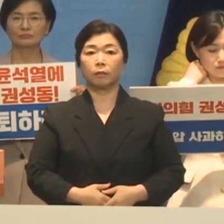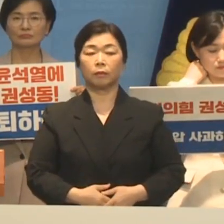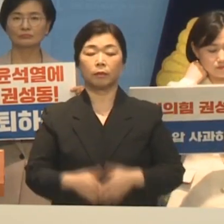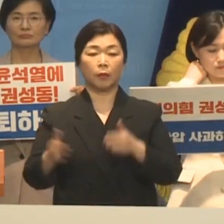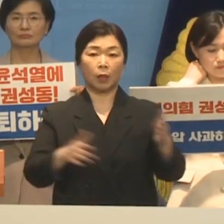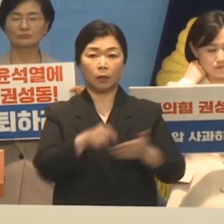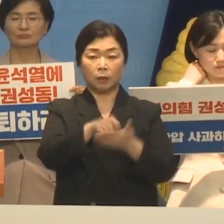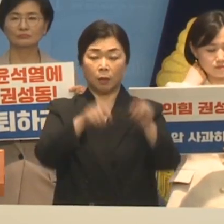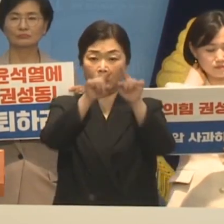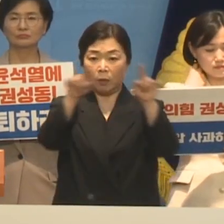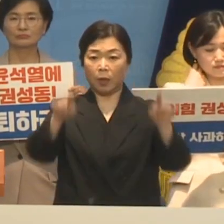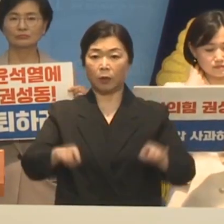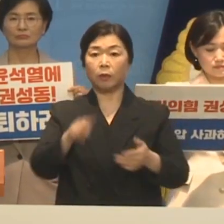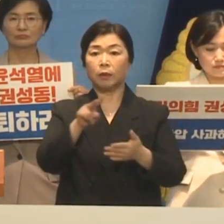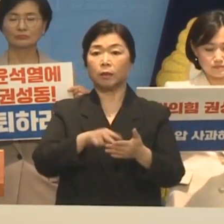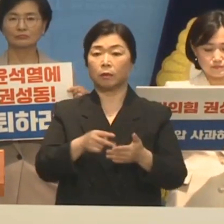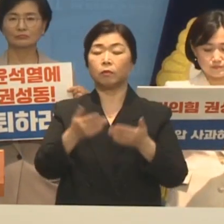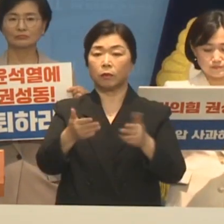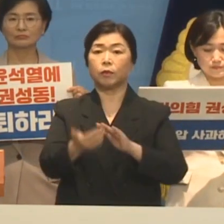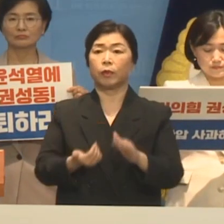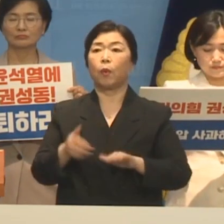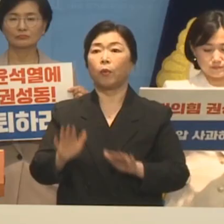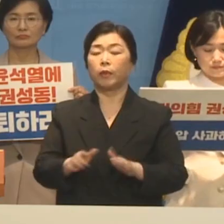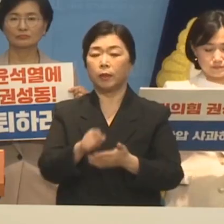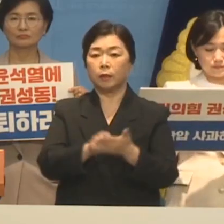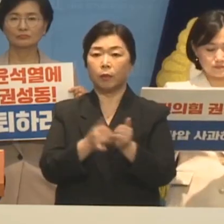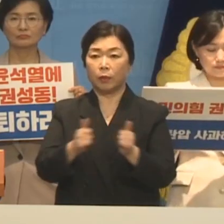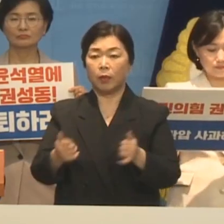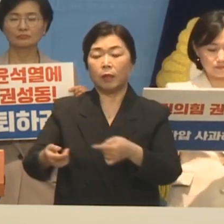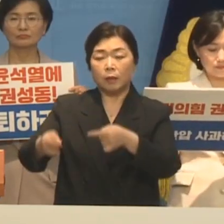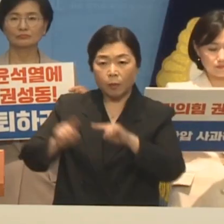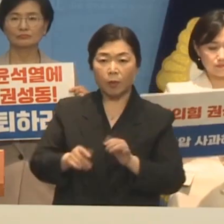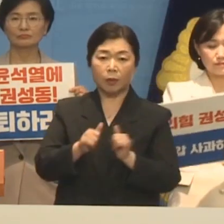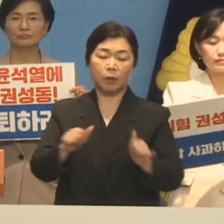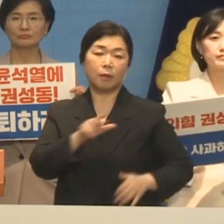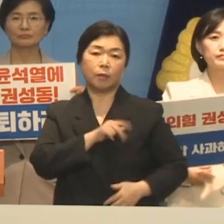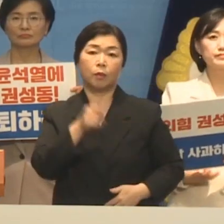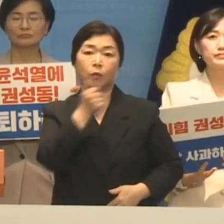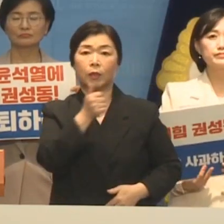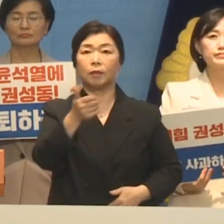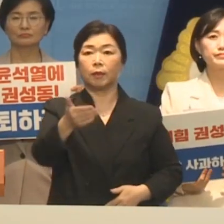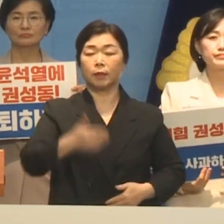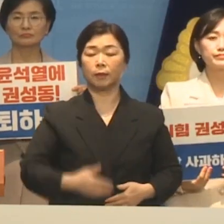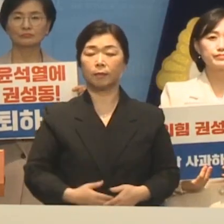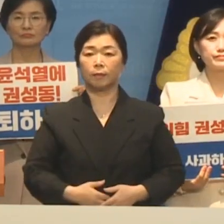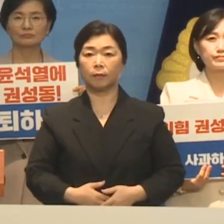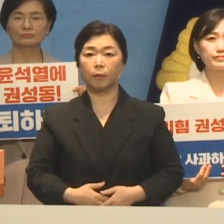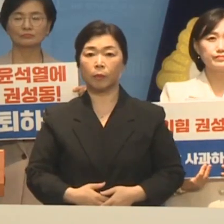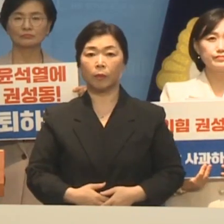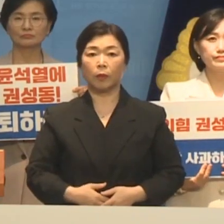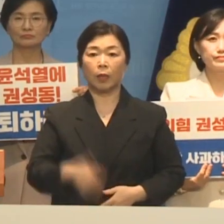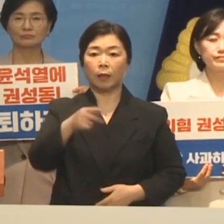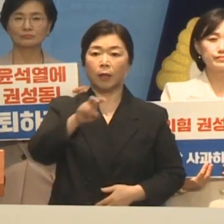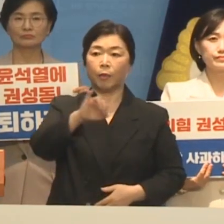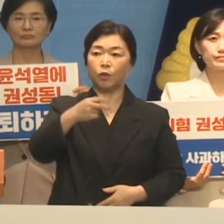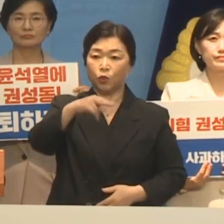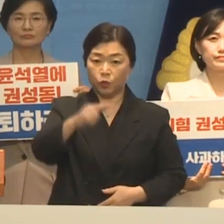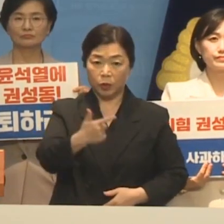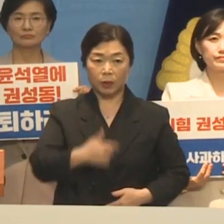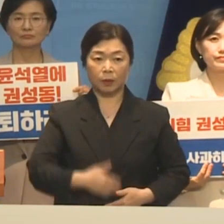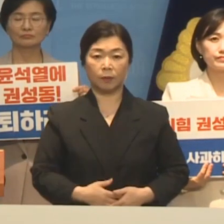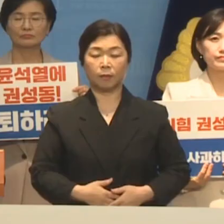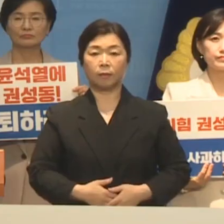다음은 기자회견 낭독을 하기 전에 오늘 기자회견에 참석해 주신 의원님들을 소개하겠습니다. 남인순 의원님